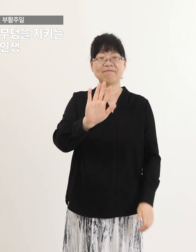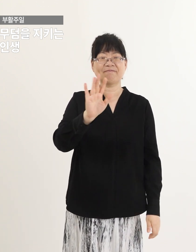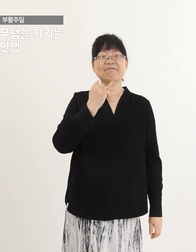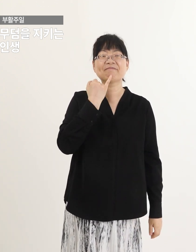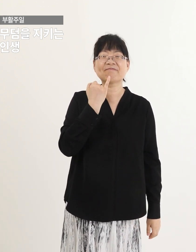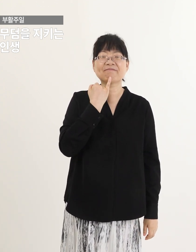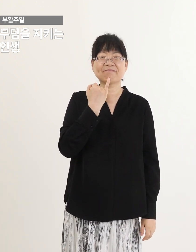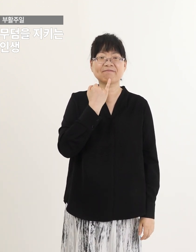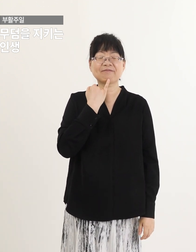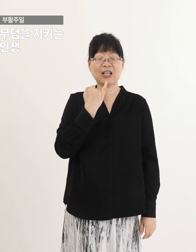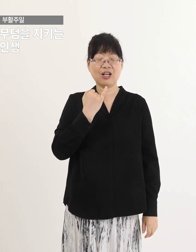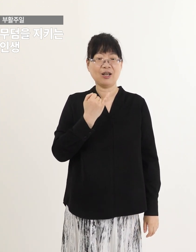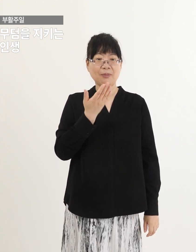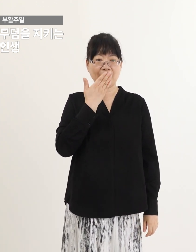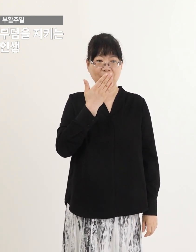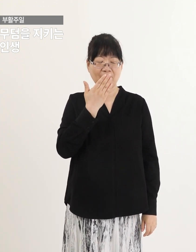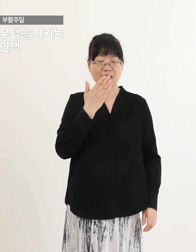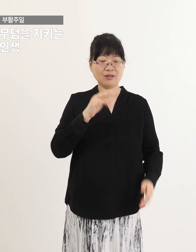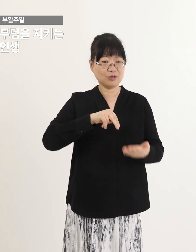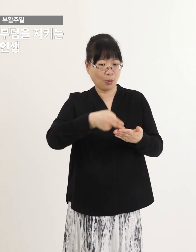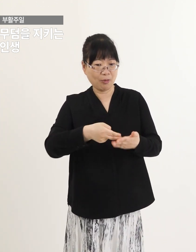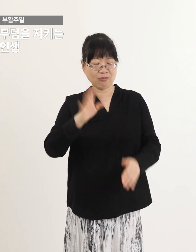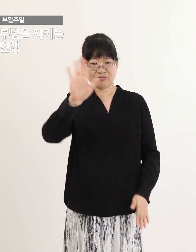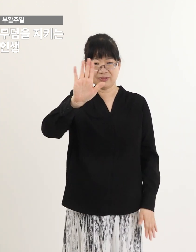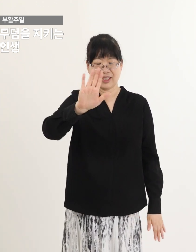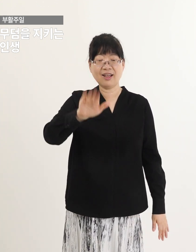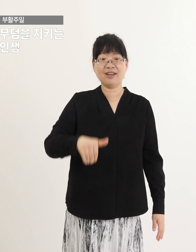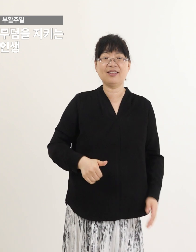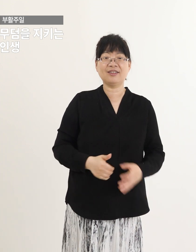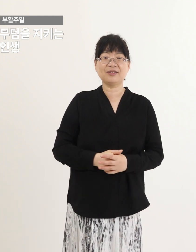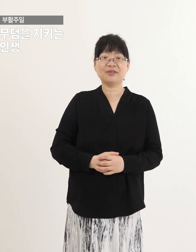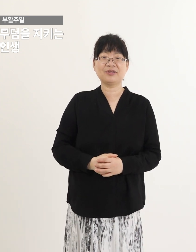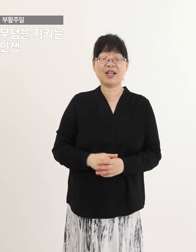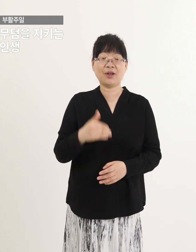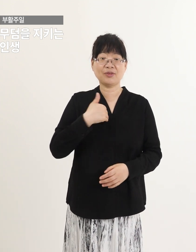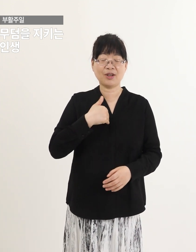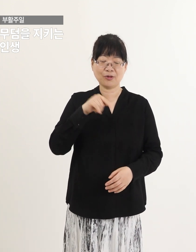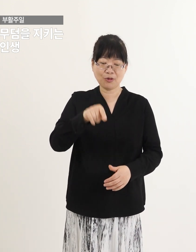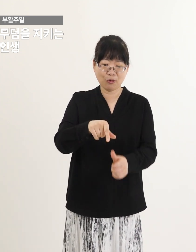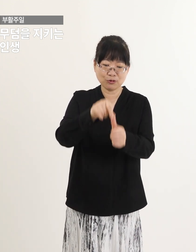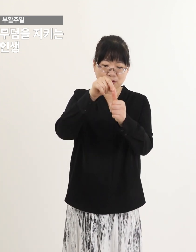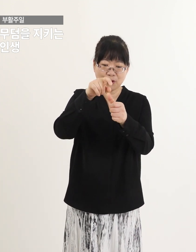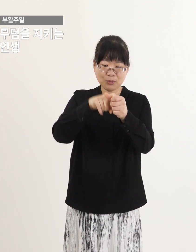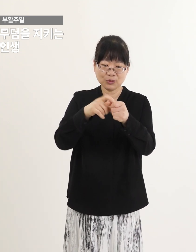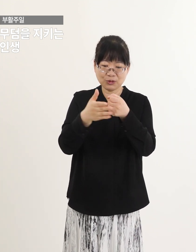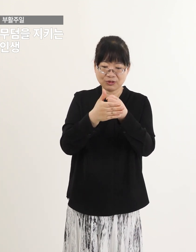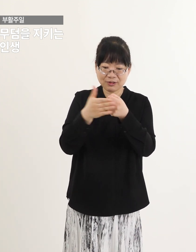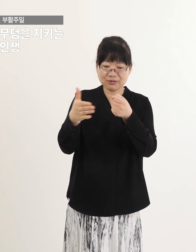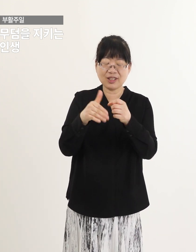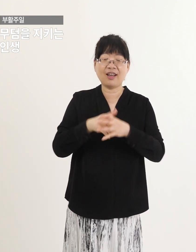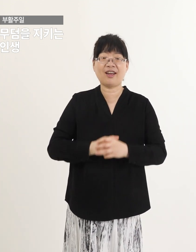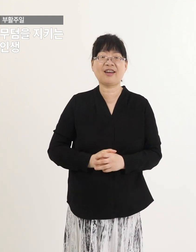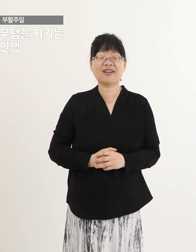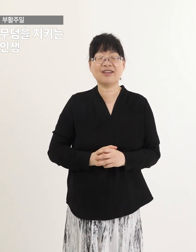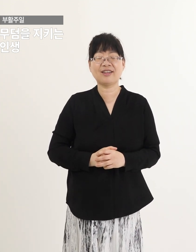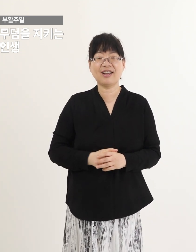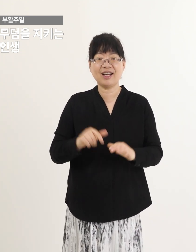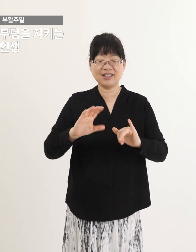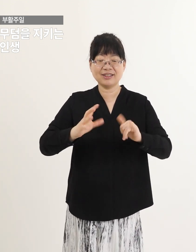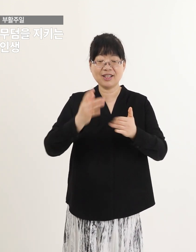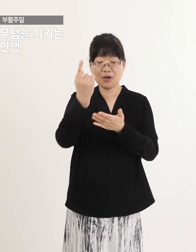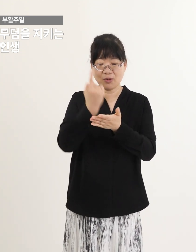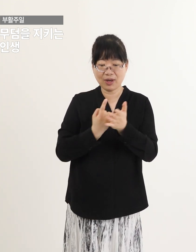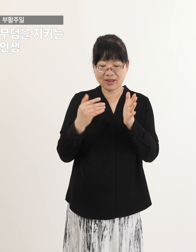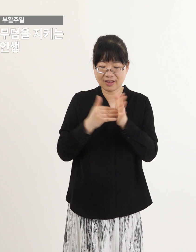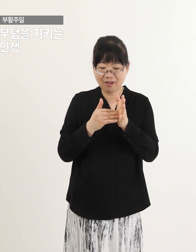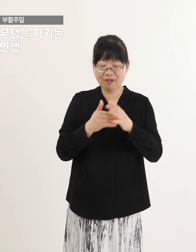거예요. 어딜. 예? 내가 너를 구원하려고 이 땅에